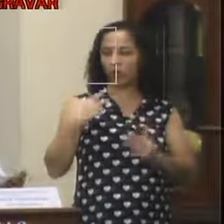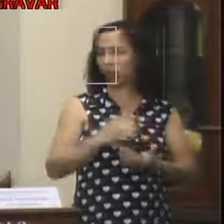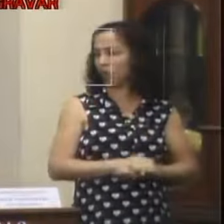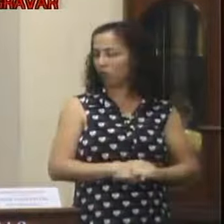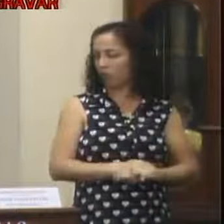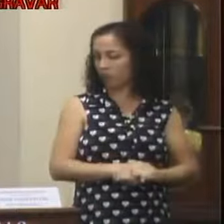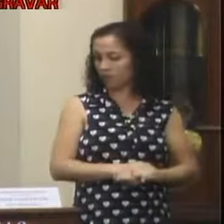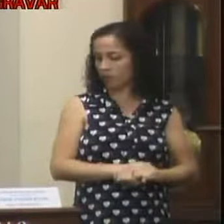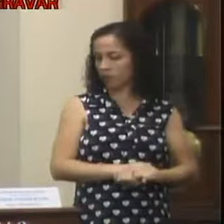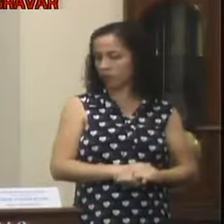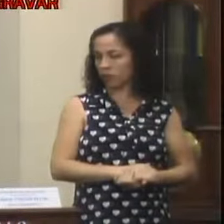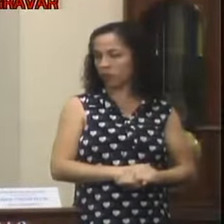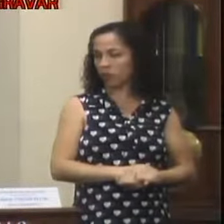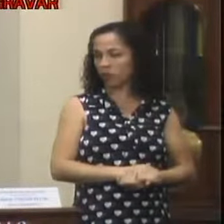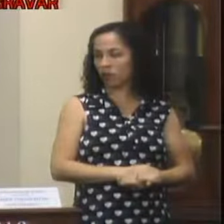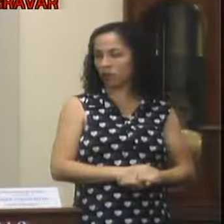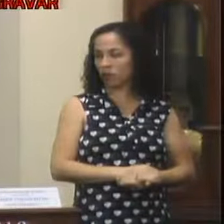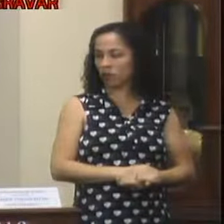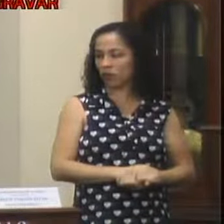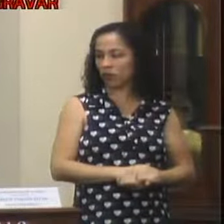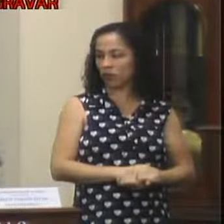Correia.